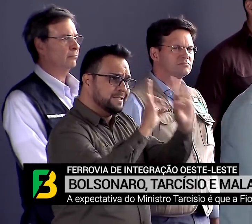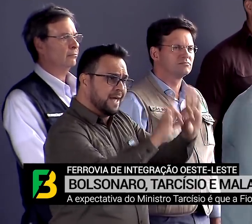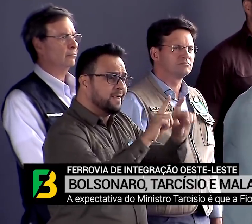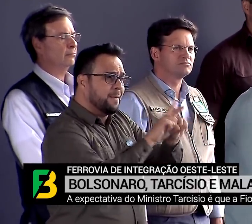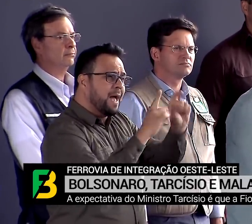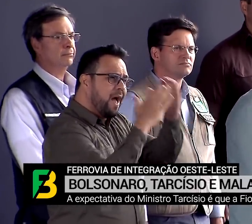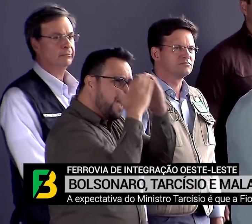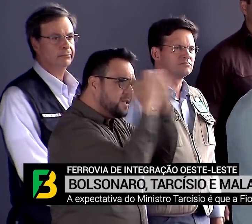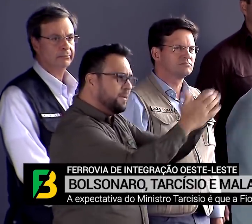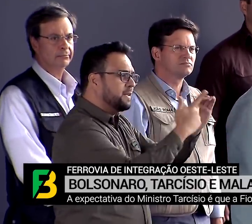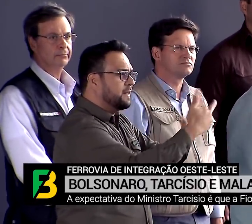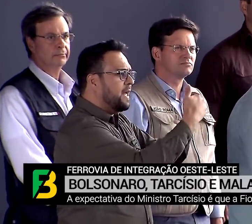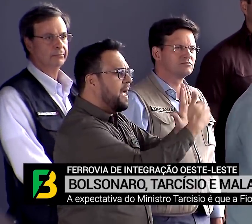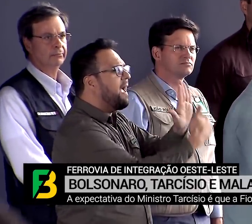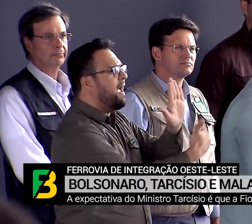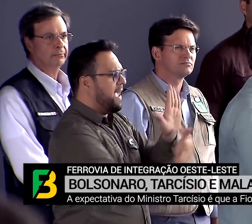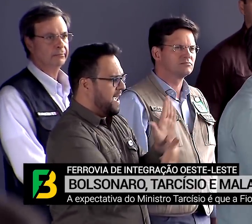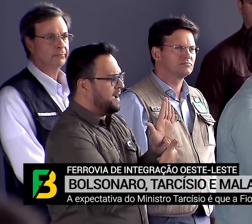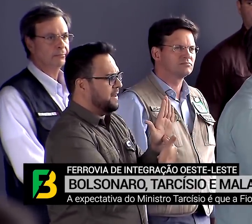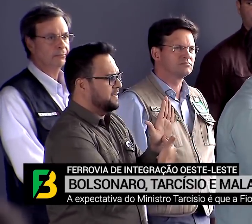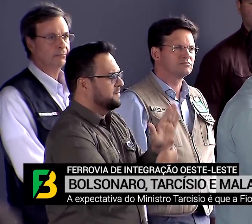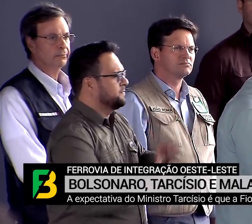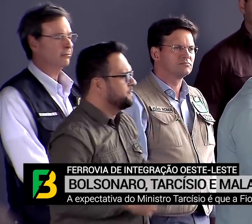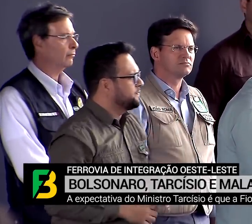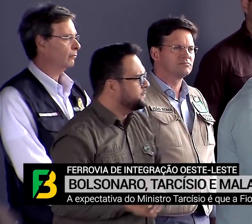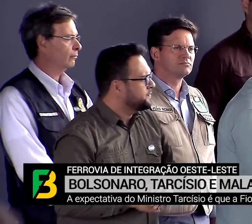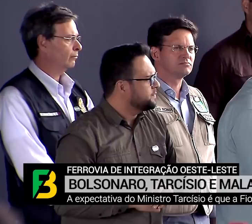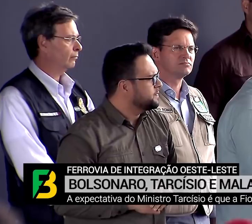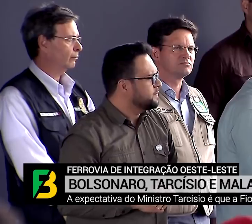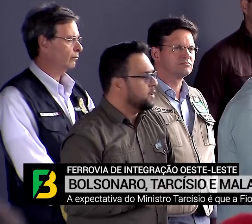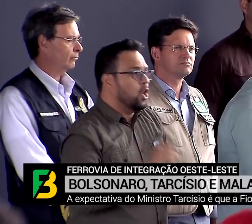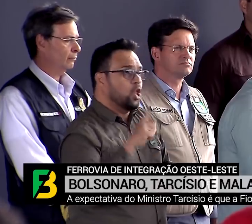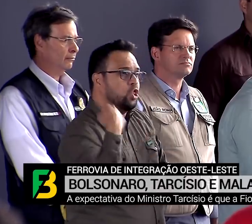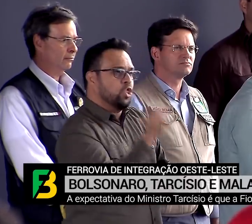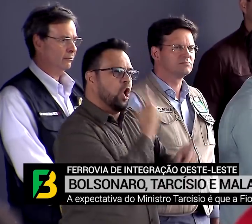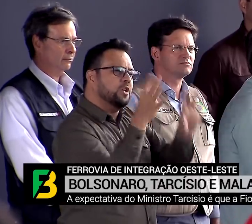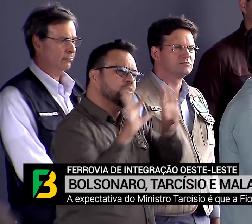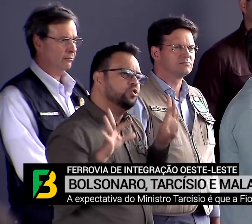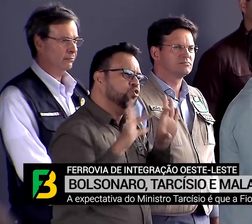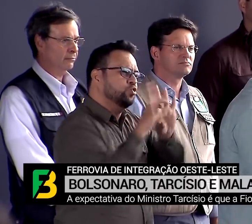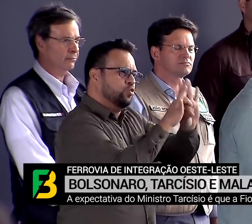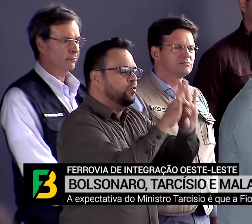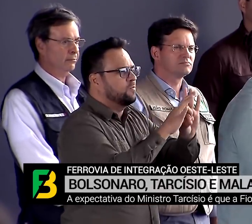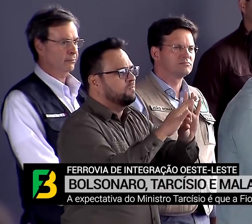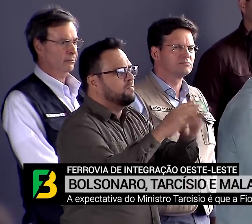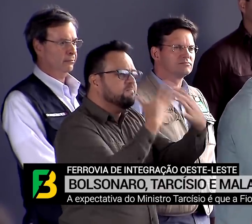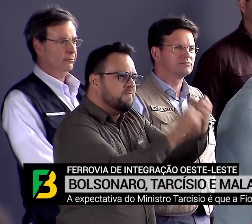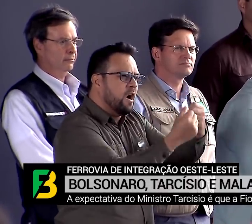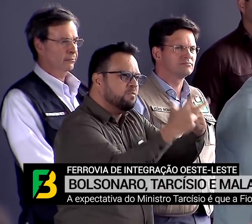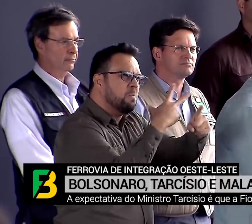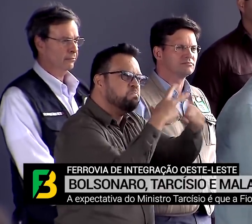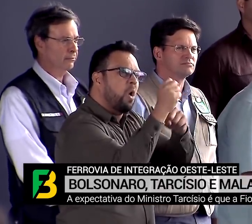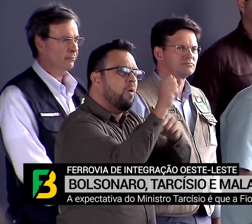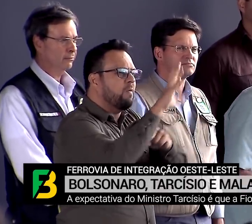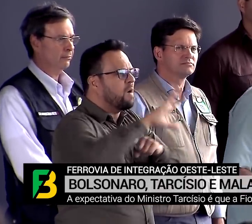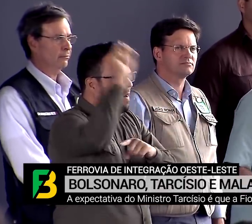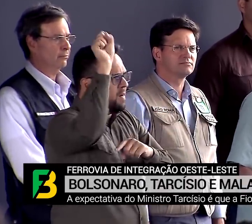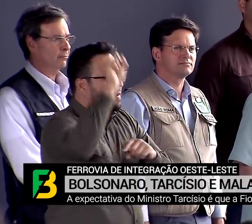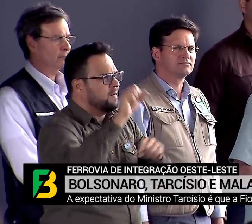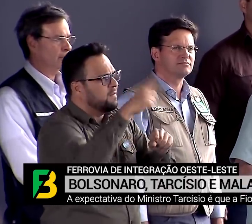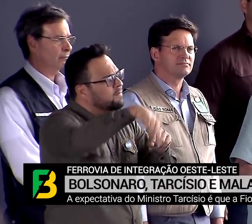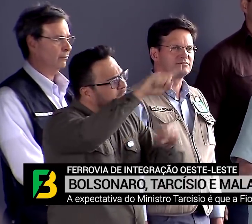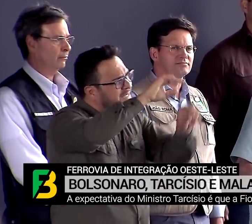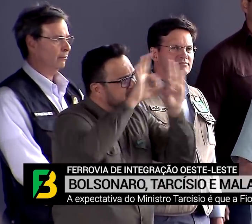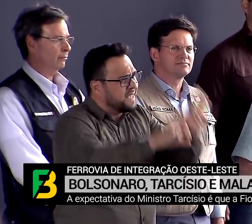respeitamos as regras do jogo e juntos nós seremos vitoriosos pode ter